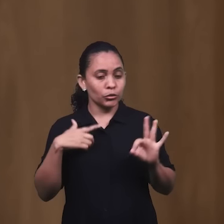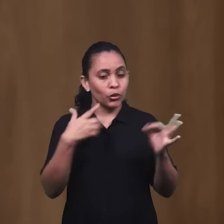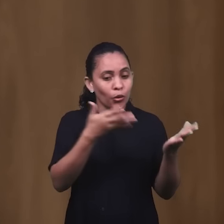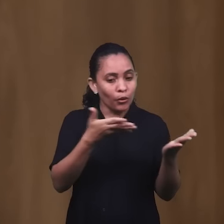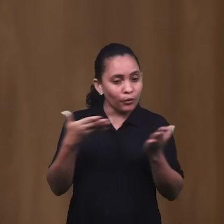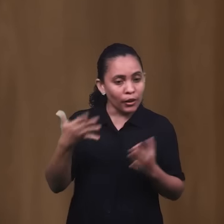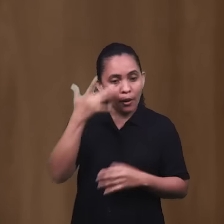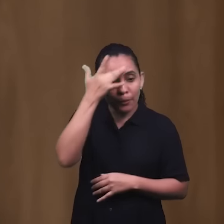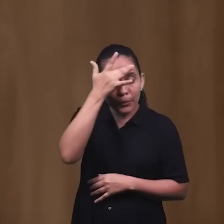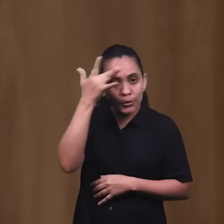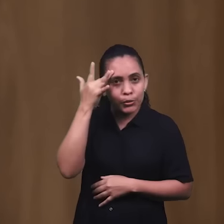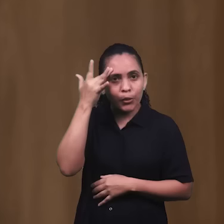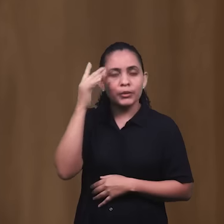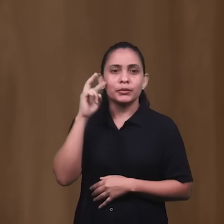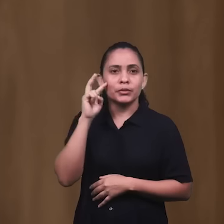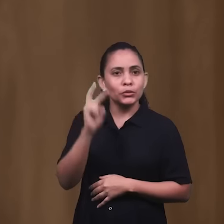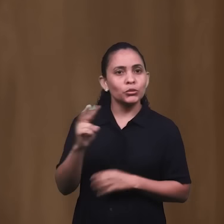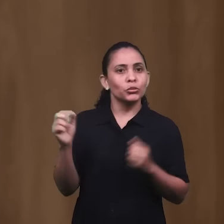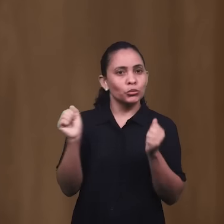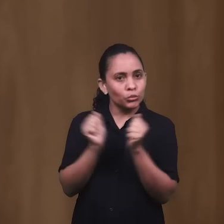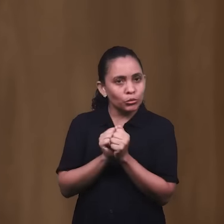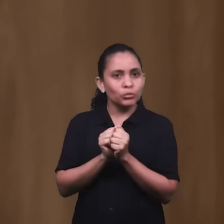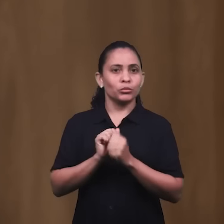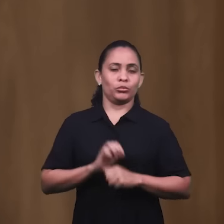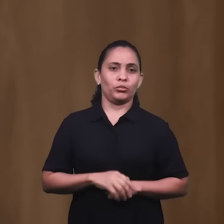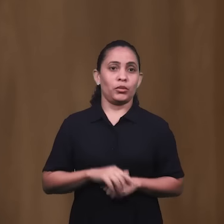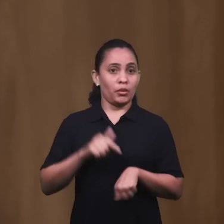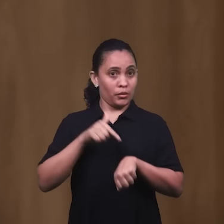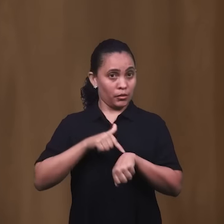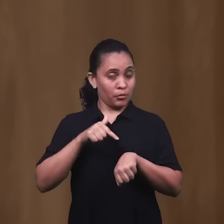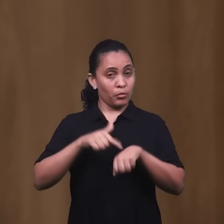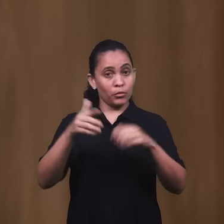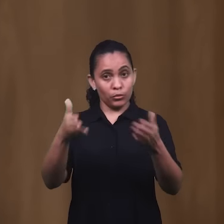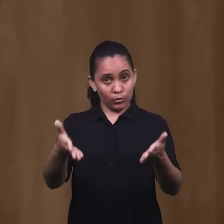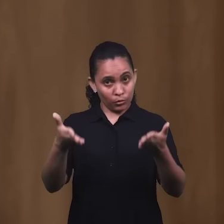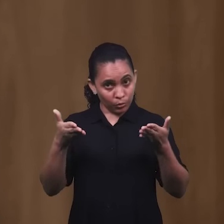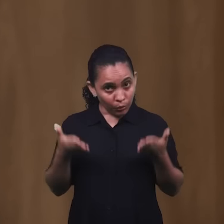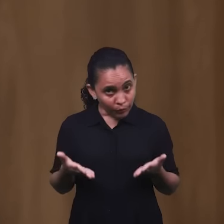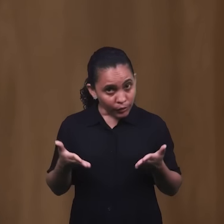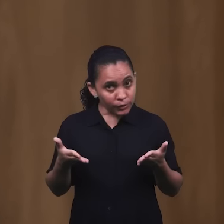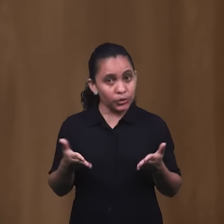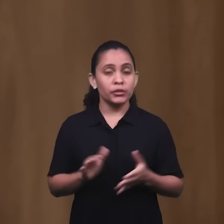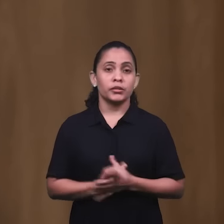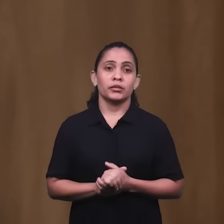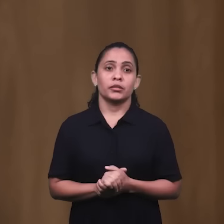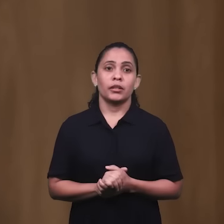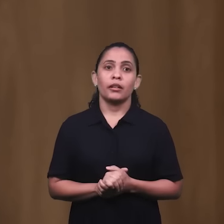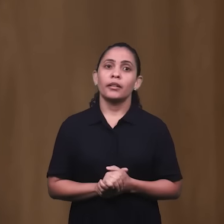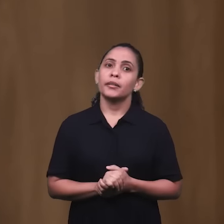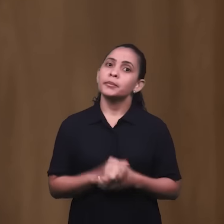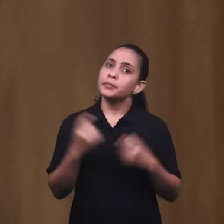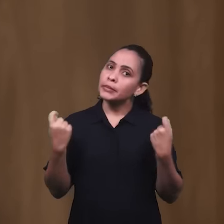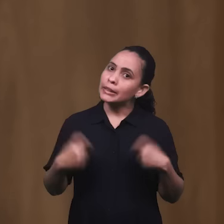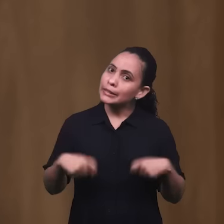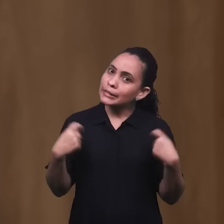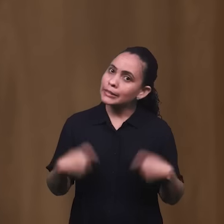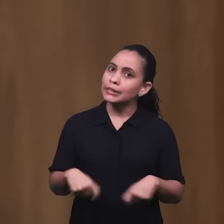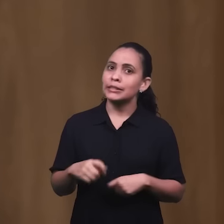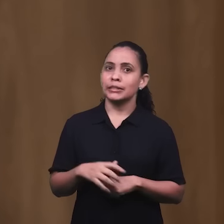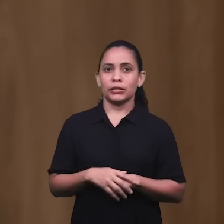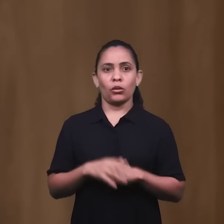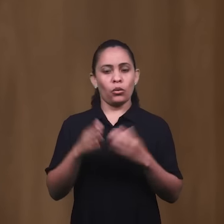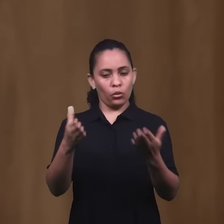convidar pessoas para assistir conosco. Então, esse momento do convite, os irmãos que devem, né,